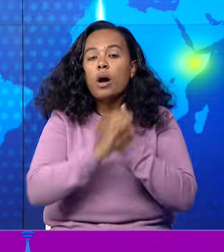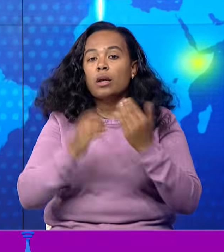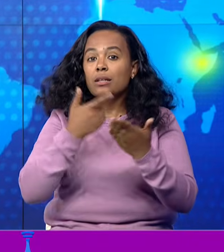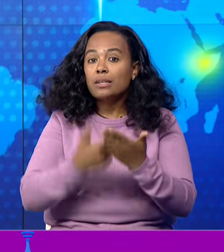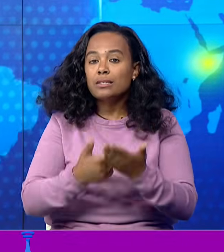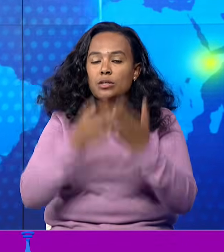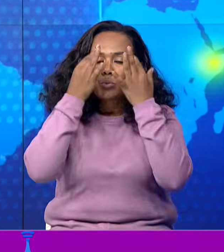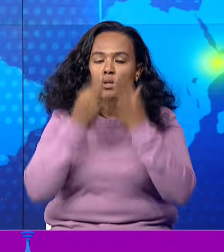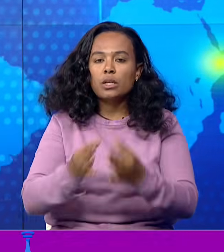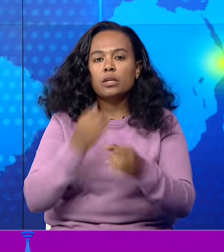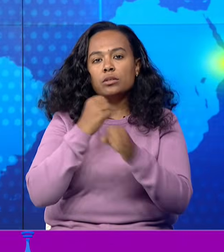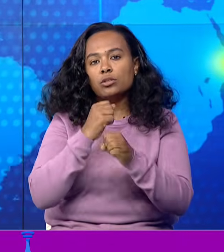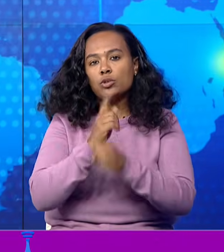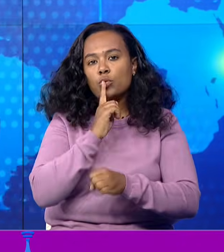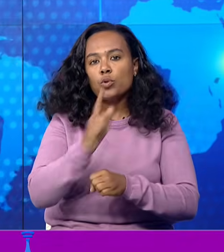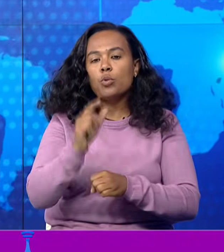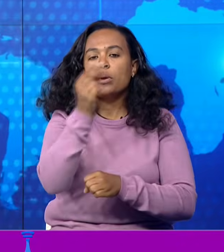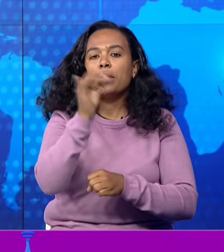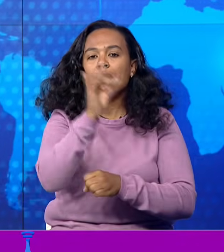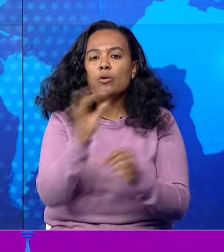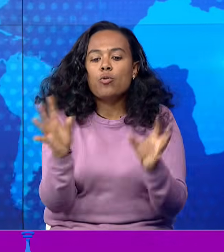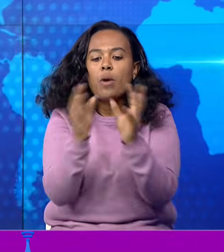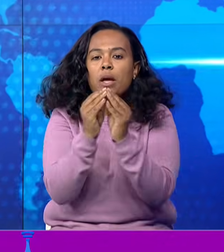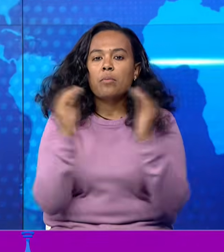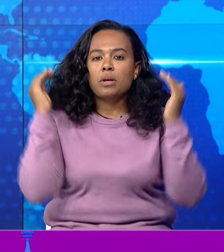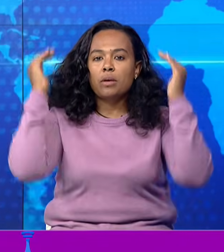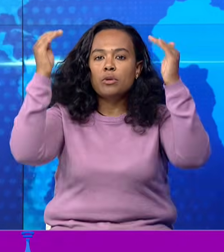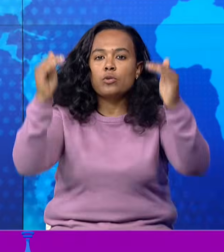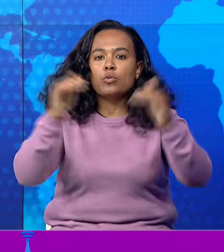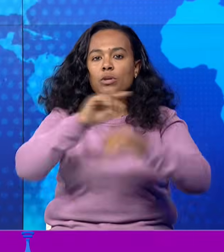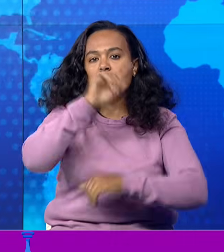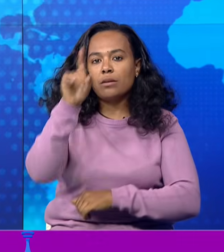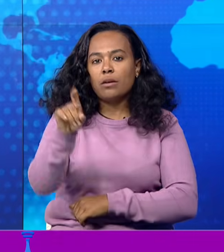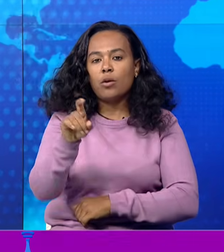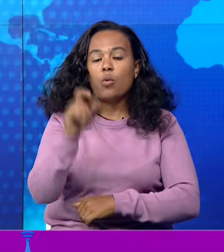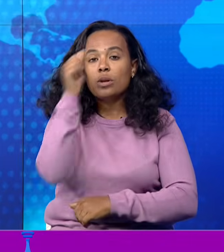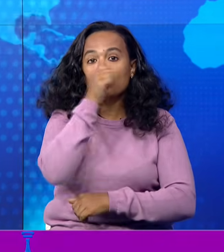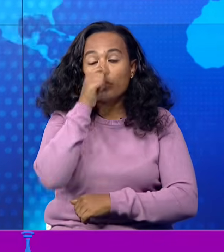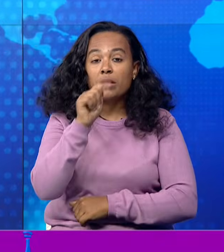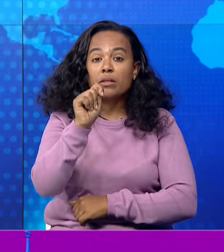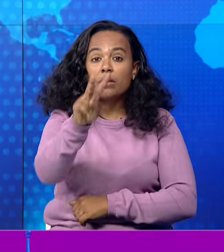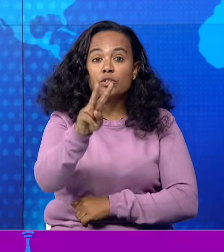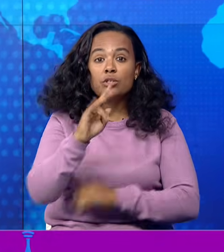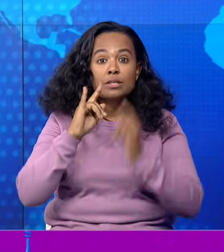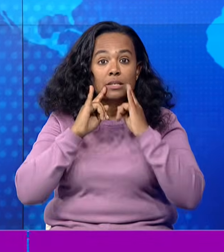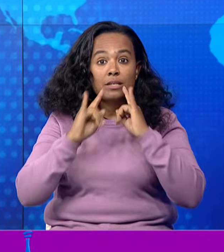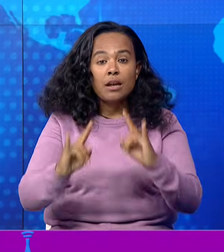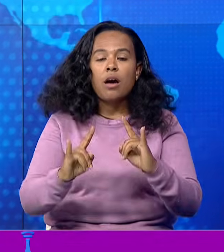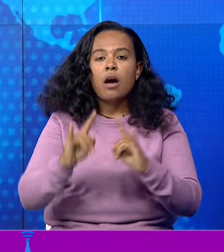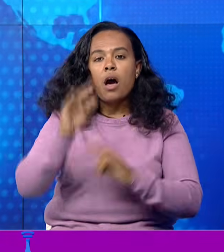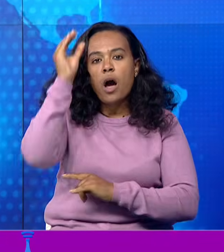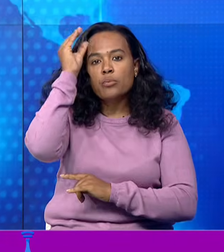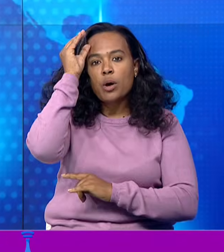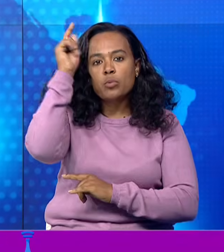ትጋትና ቁርጠኝነት እንዲሰሩ ነው በቤሌሙ ጉባኤ በየመድረኩ የተጠየቀው። ለኢትዮጵያ ቴሌቪዥን ለተጠናቀረው ዘገባ